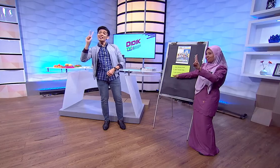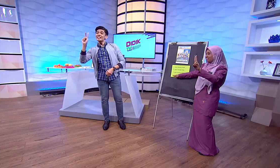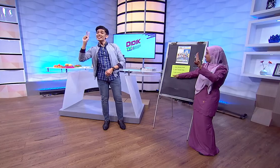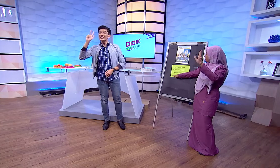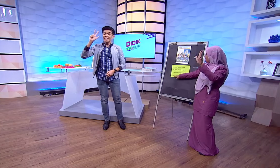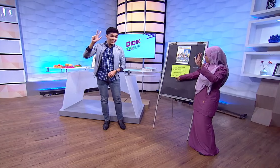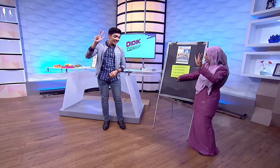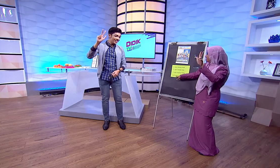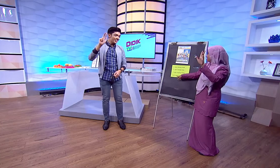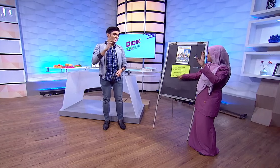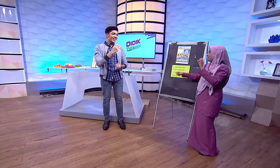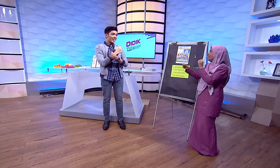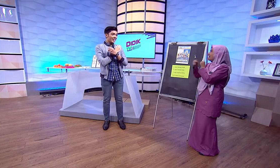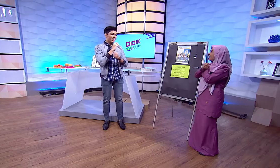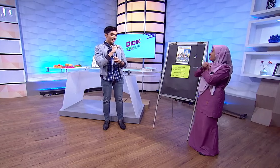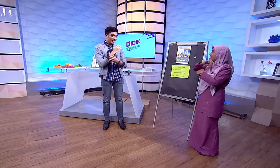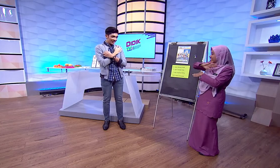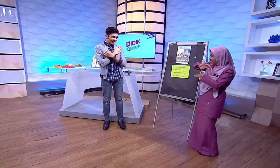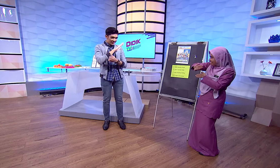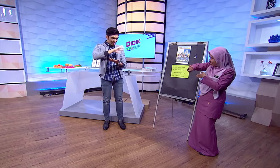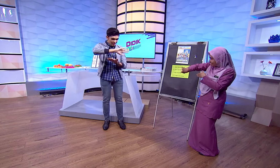123 sayang semuanya